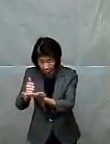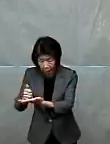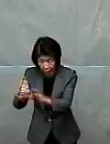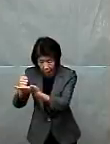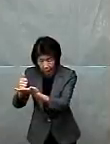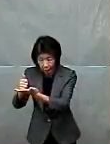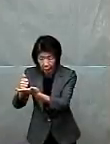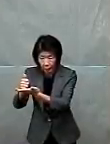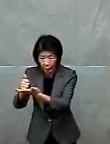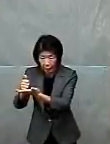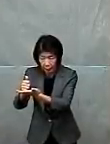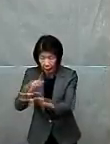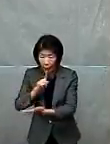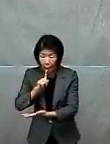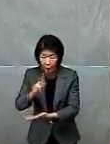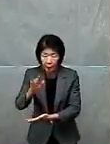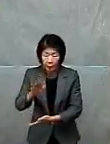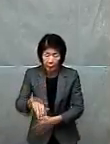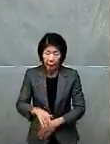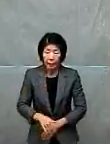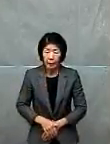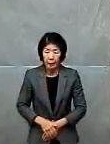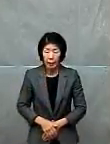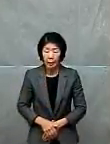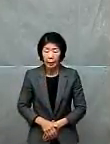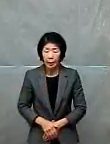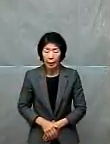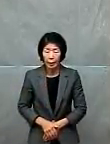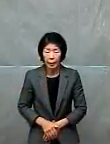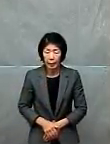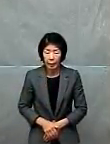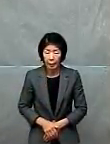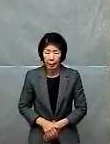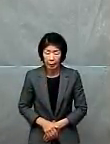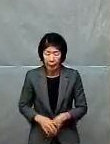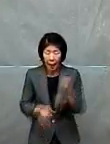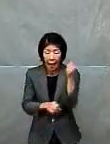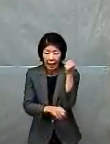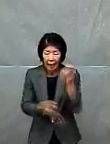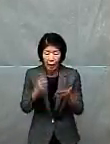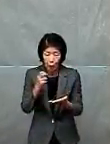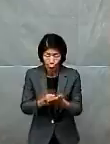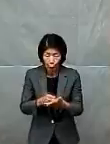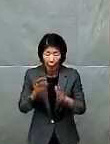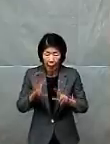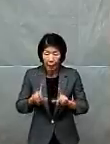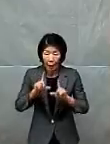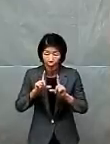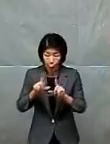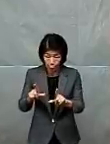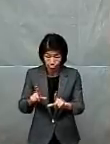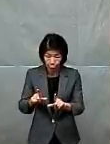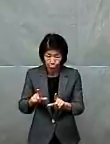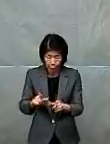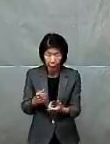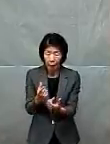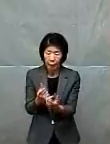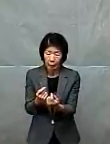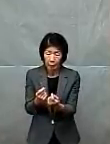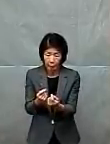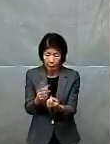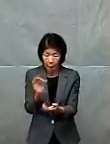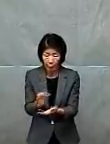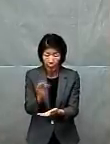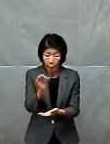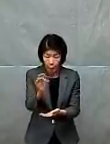に前に申し上げましたけれども、そういうことがありますので、原則は今申し上げたことなんでありますけれども、支払